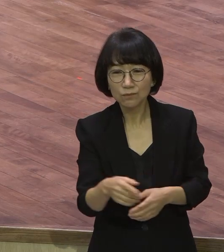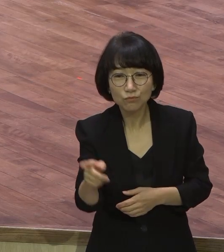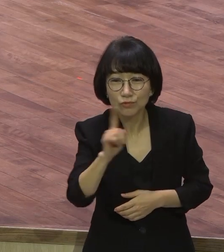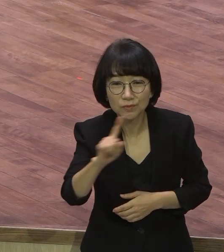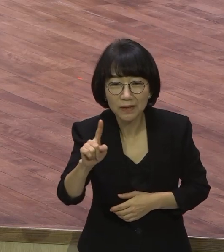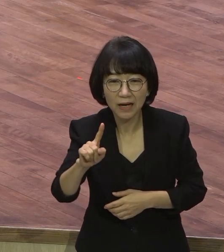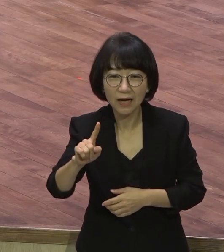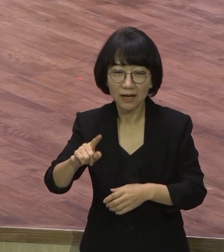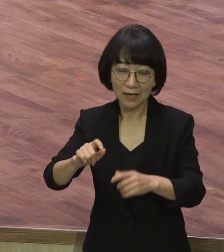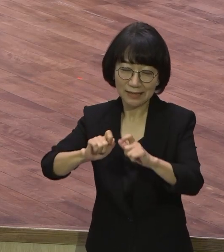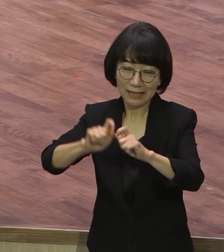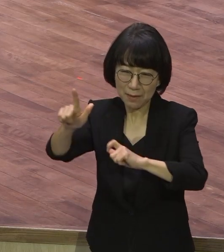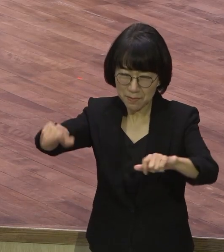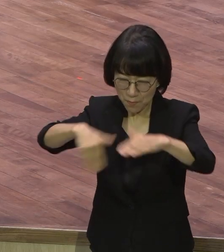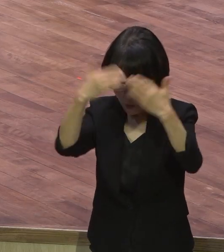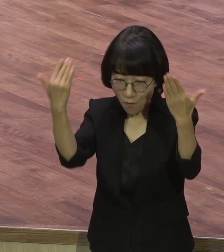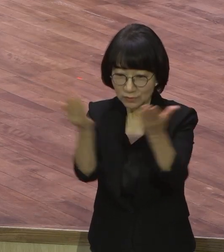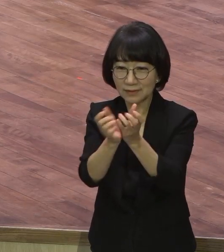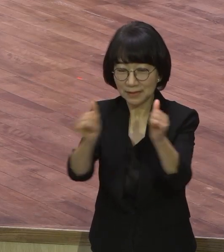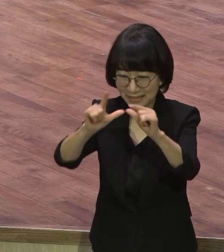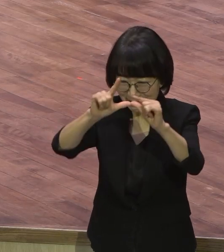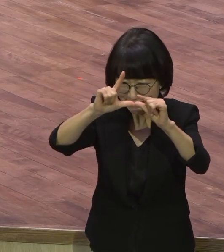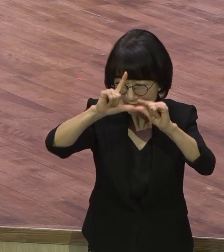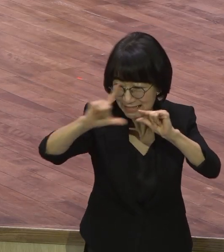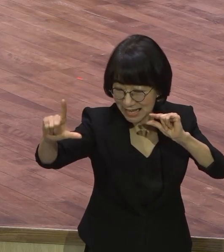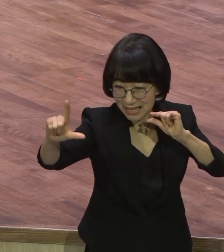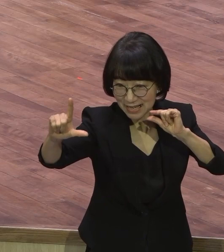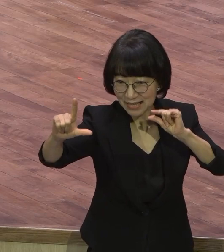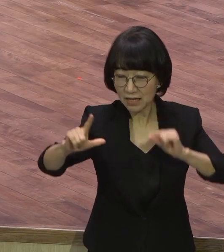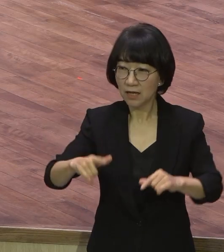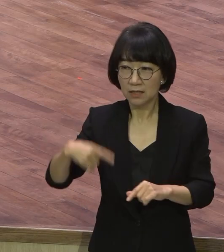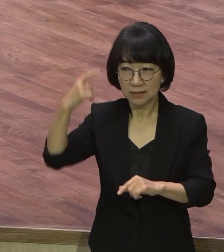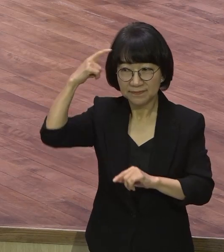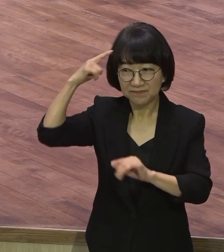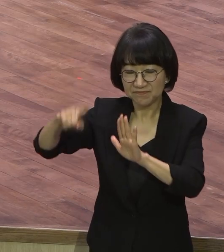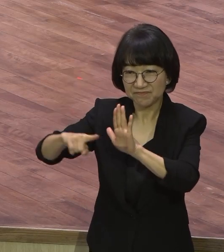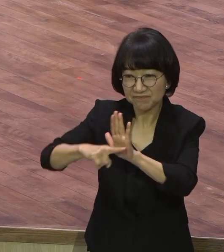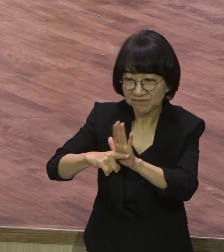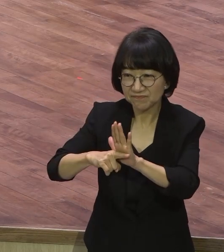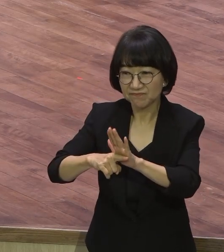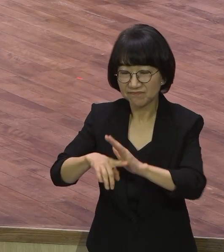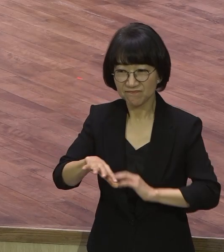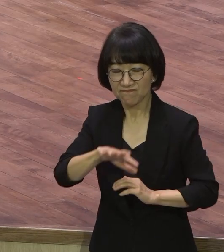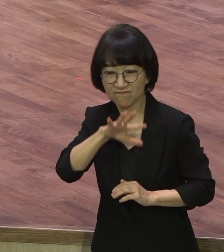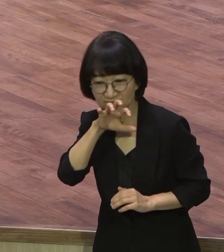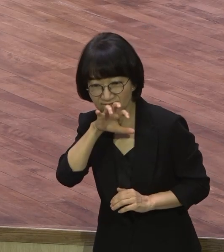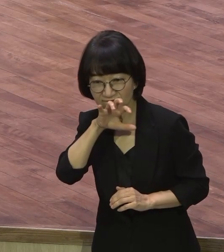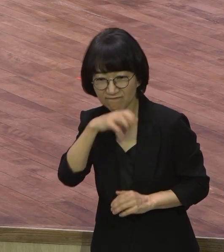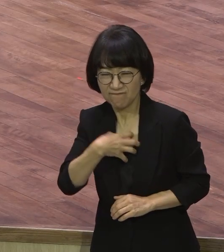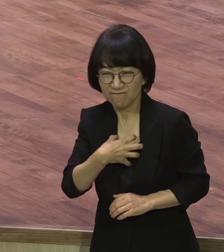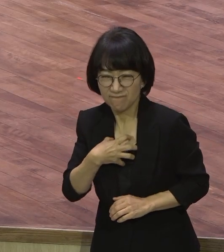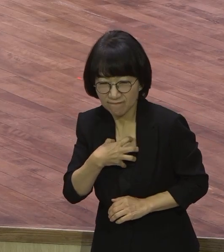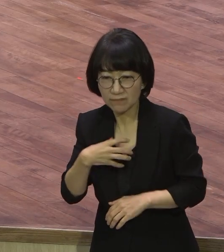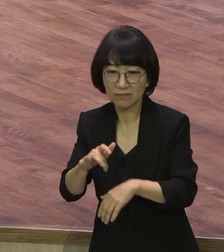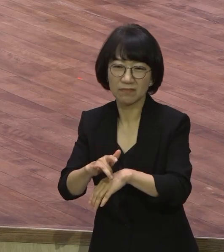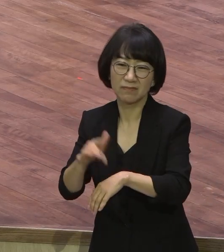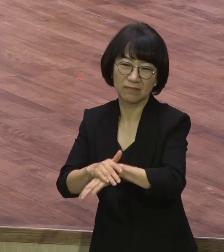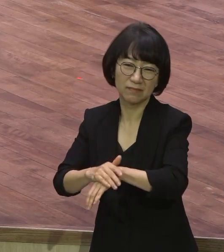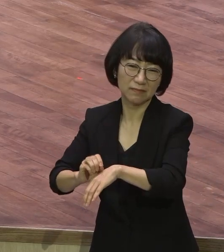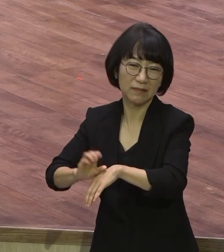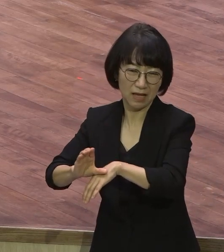성큼을 가지고 있다. 부정적 접근을 하는 데 익숙해 있어요. 부정적 말하는 데 익숙해 있다.